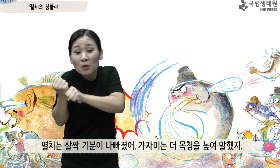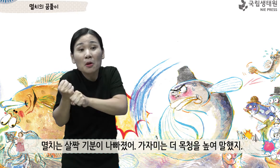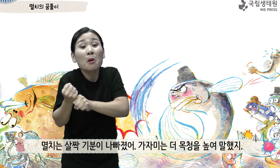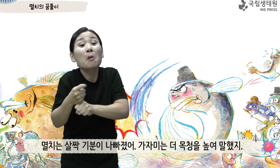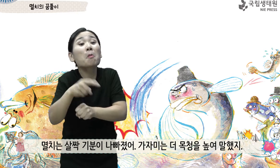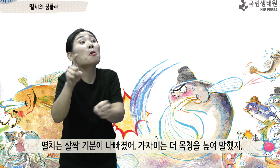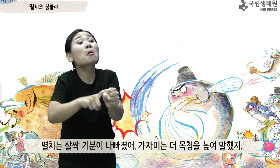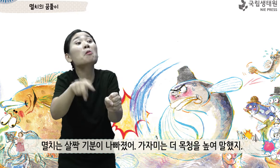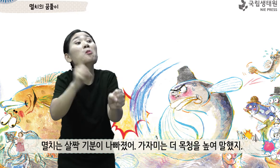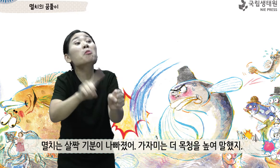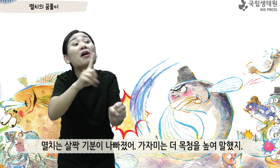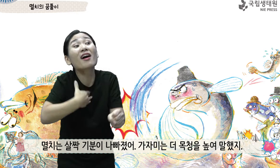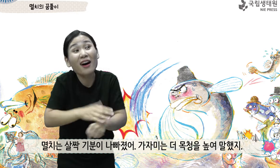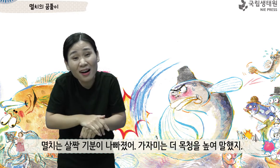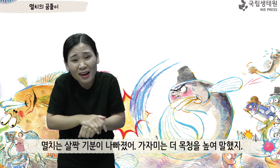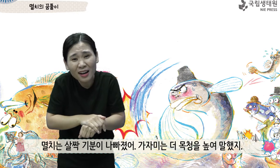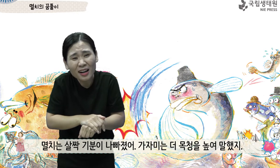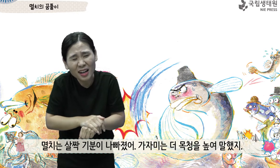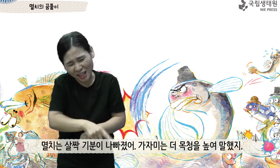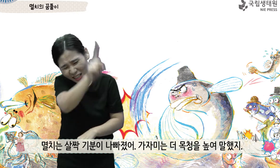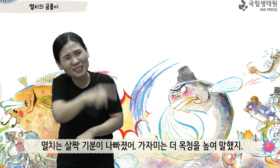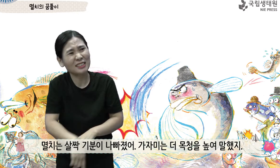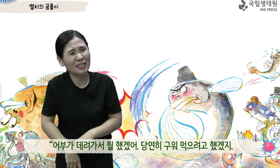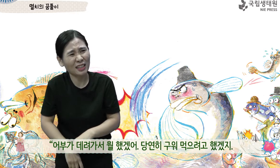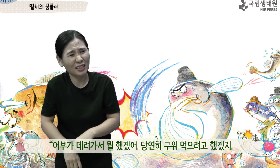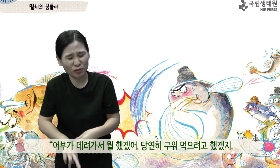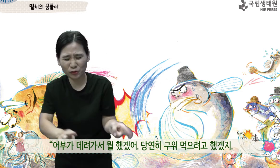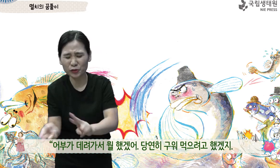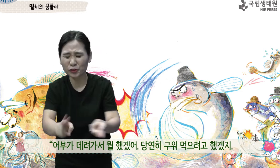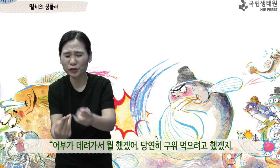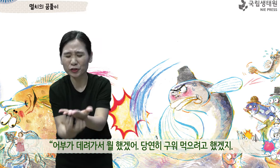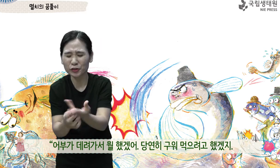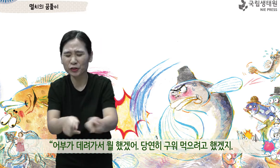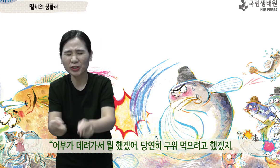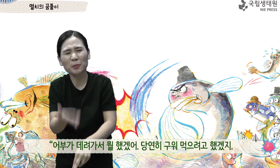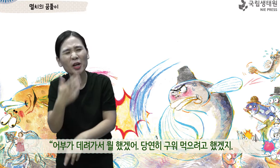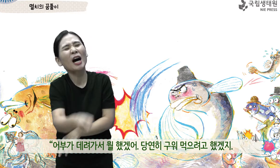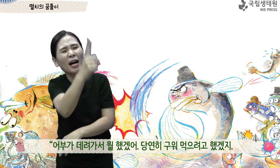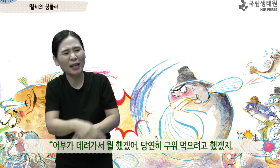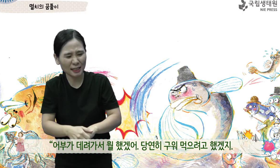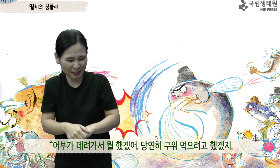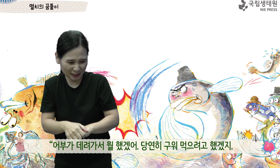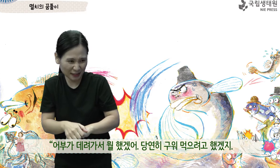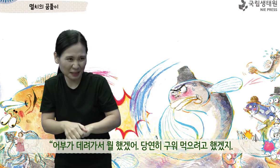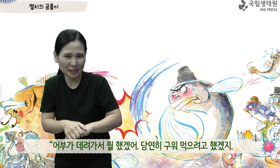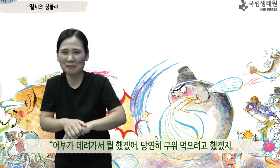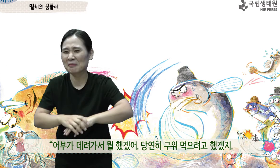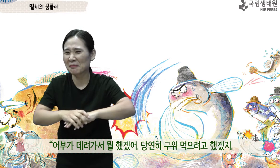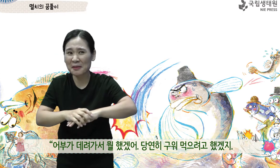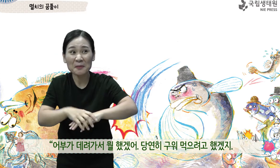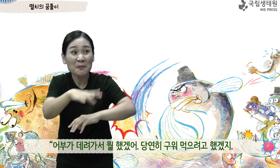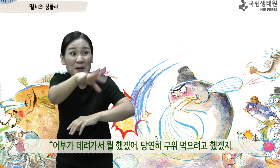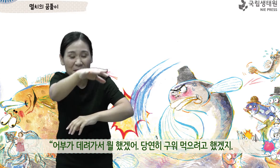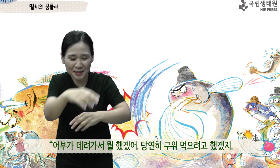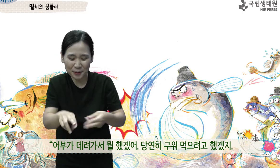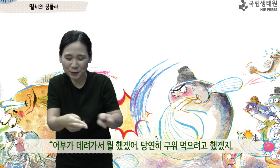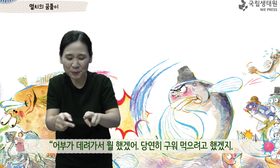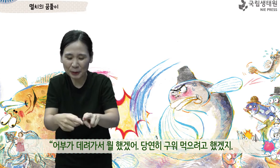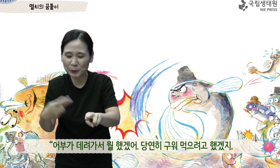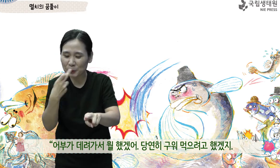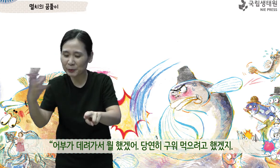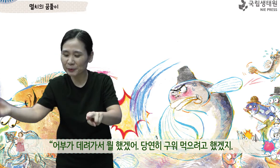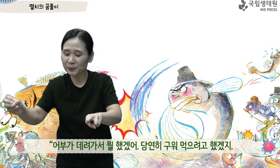가자미는 더 목청을 높여 말했지. 어부가 데려가서 뭘 했겠어? 당연히